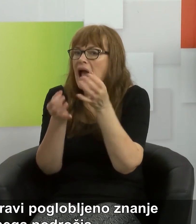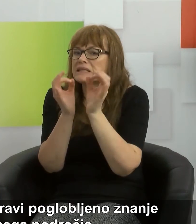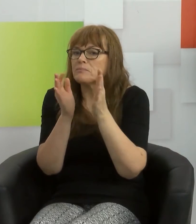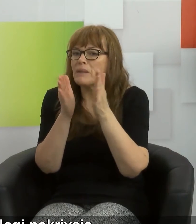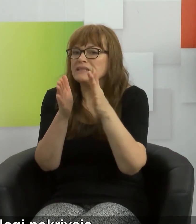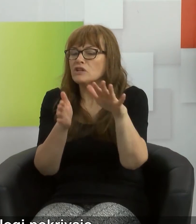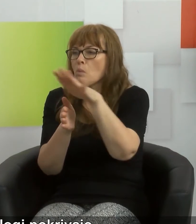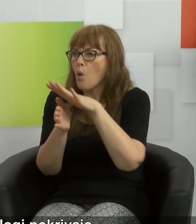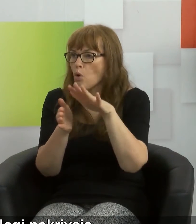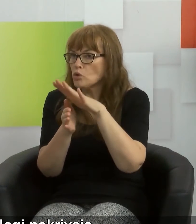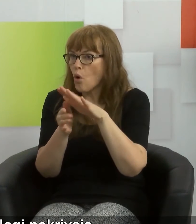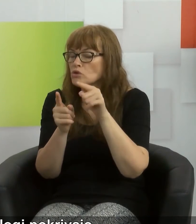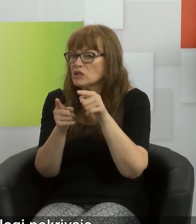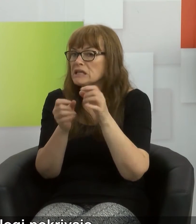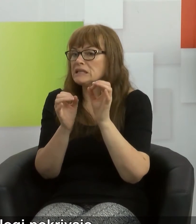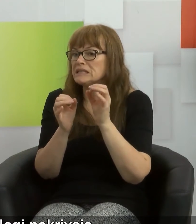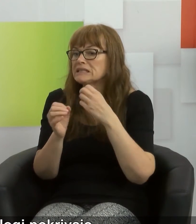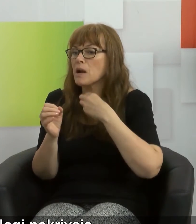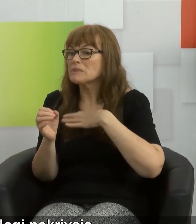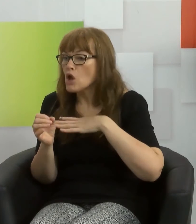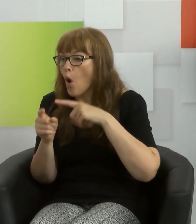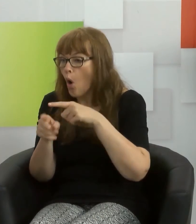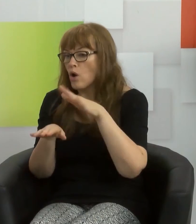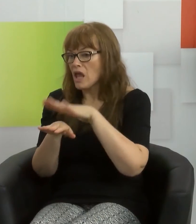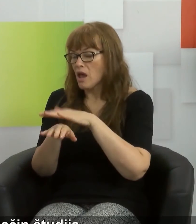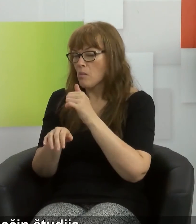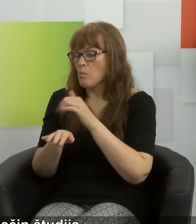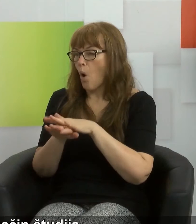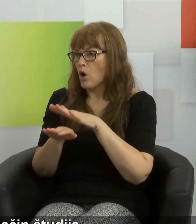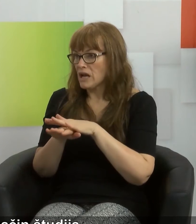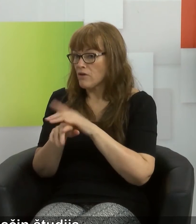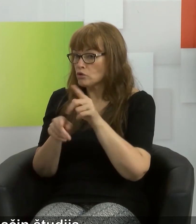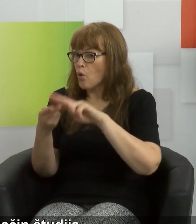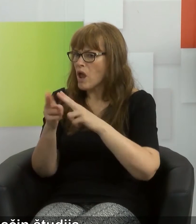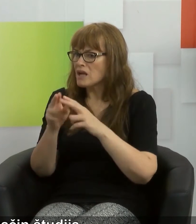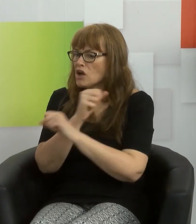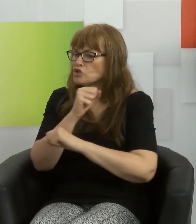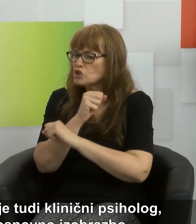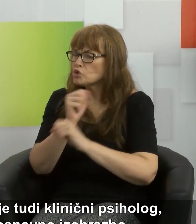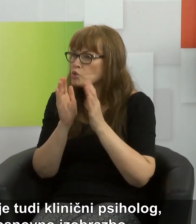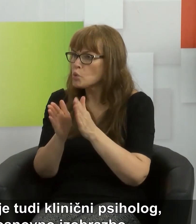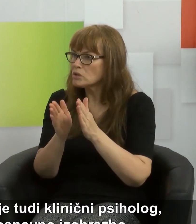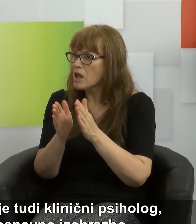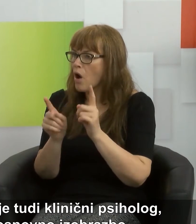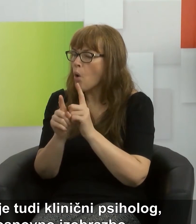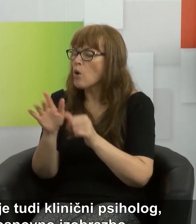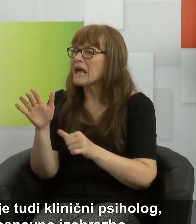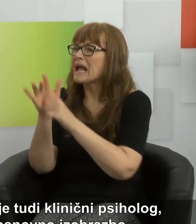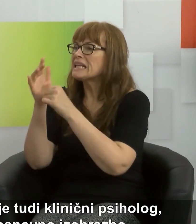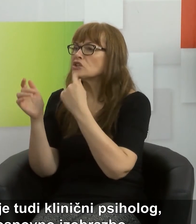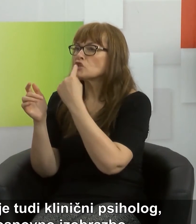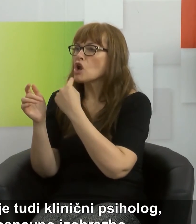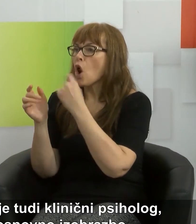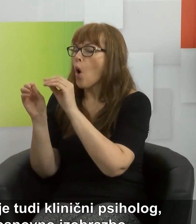specifičnega področja, ki jih sicer psihologi pokrivajo. Tako da je to način študija. Tako kot klinični